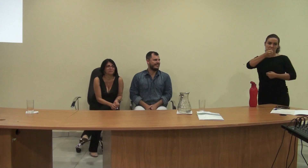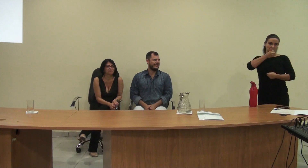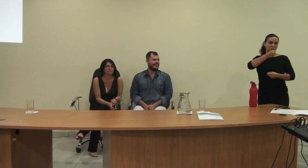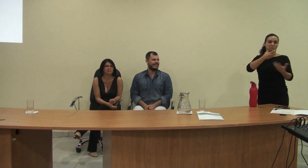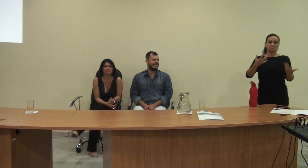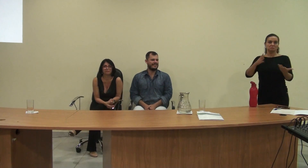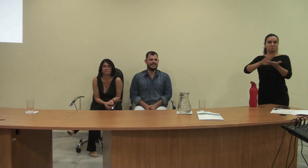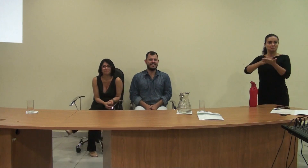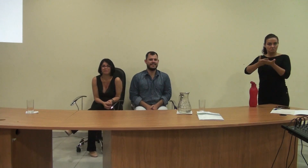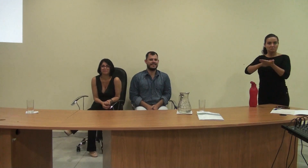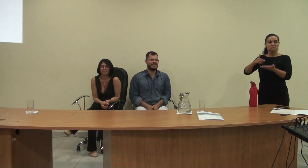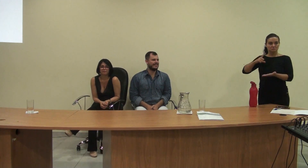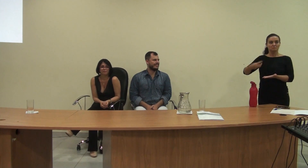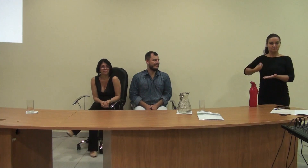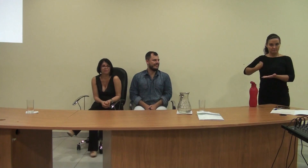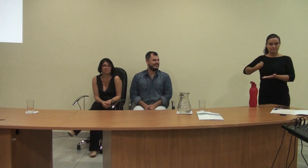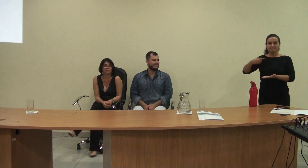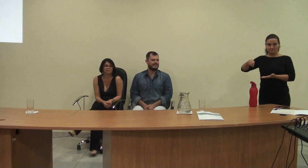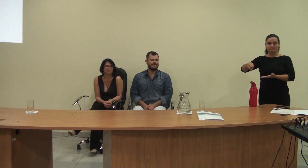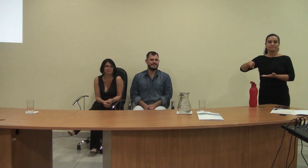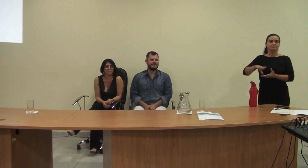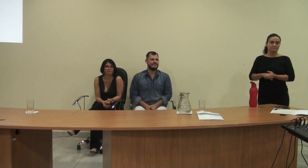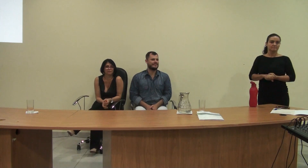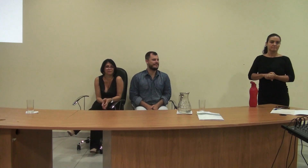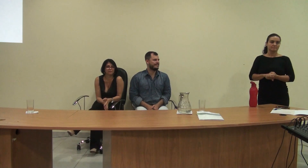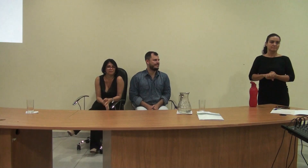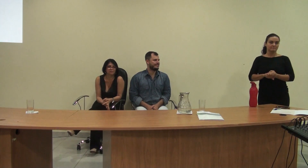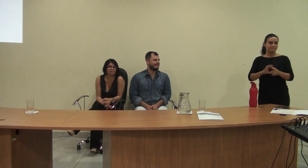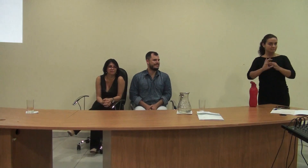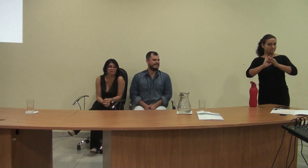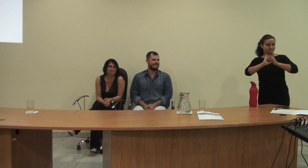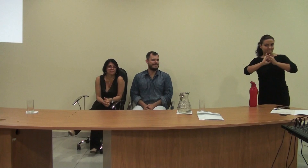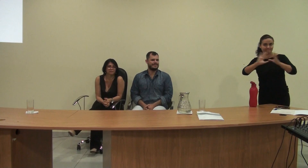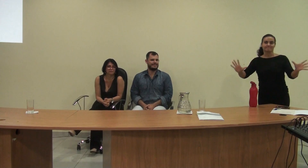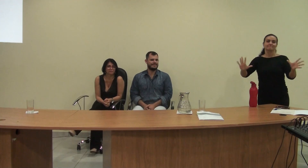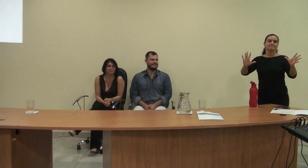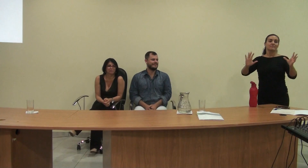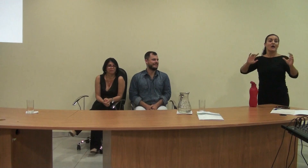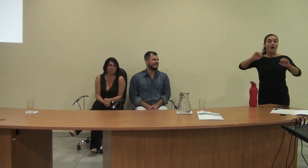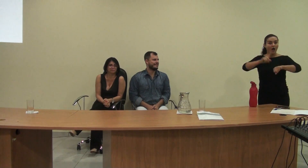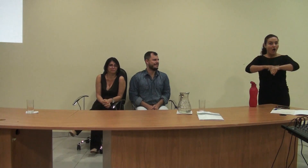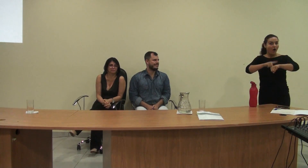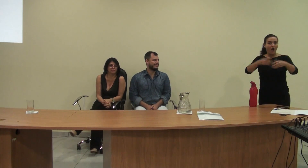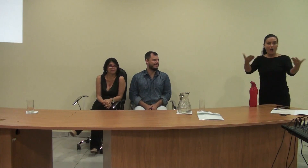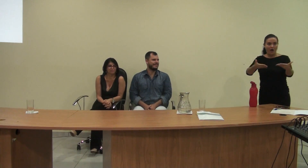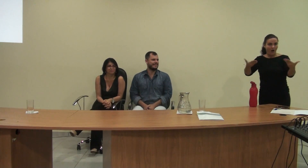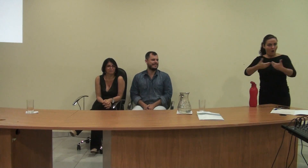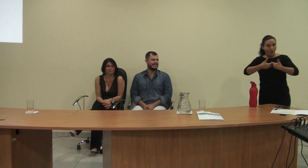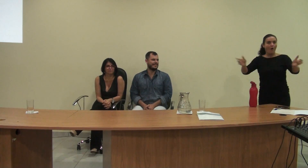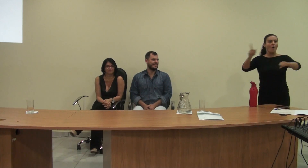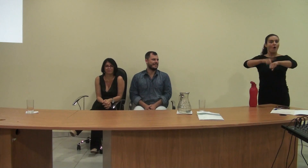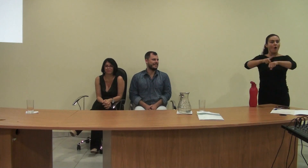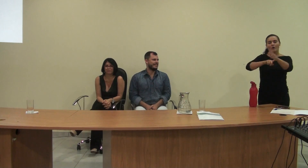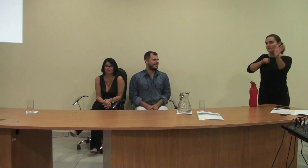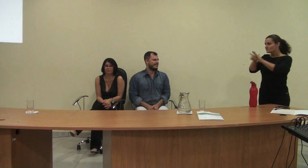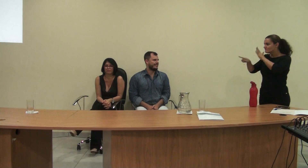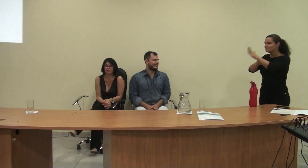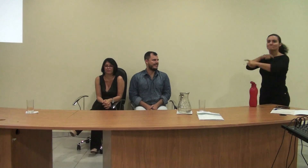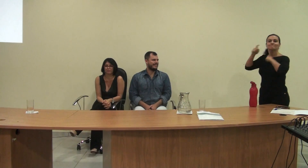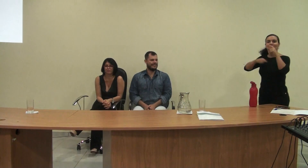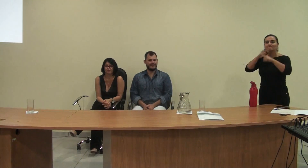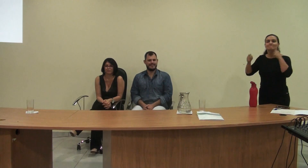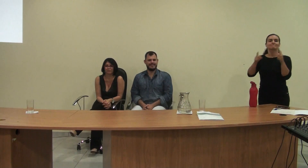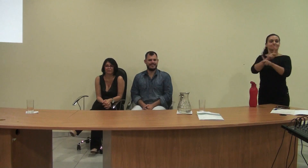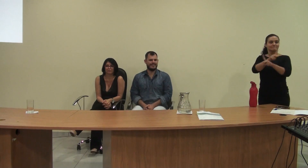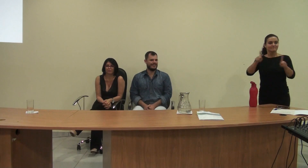ou em língua portuguesa, vai ter intérprete aqui também. Quem tiver interesse está aberto. Agora o momento